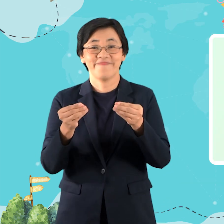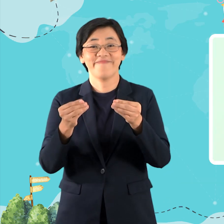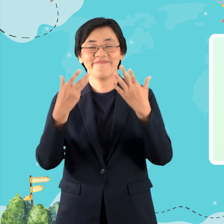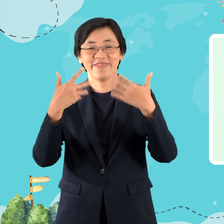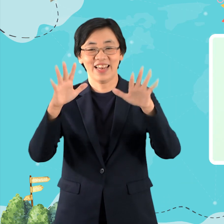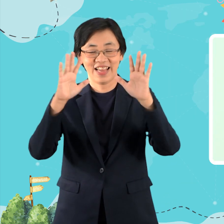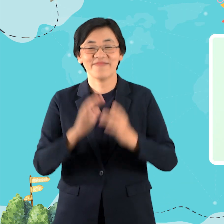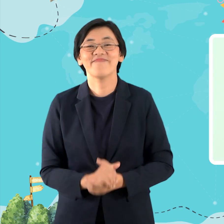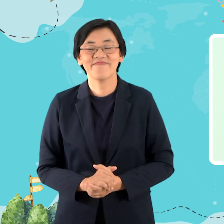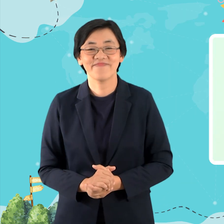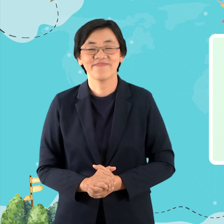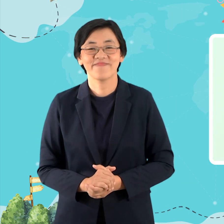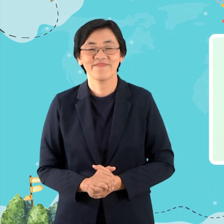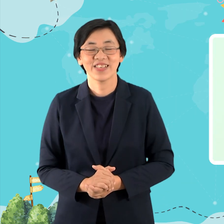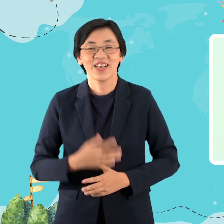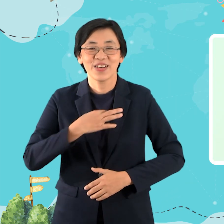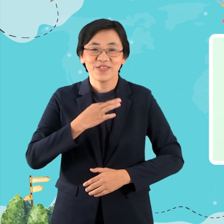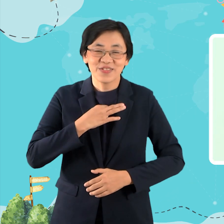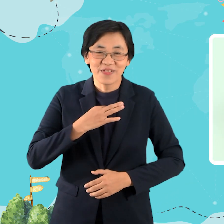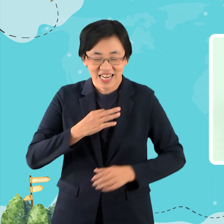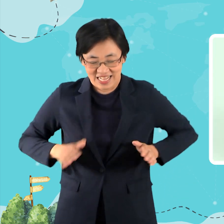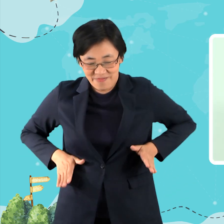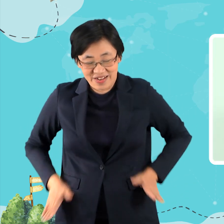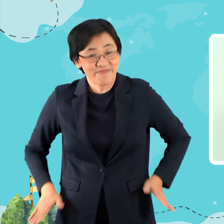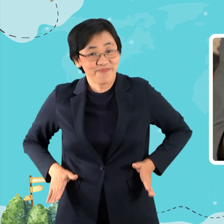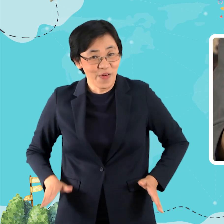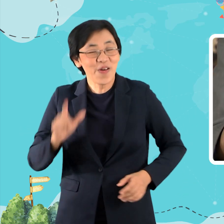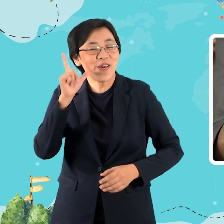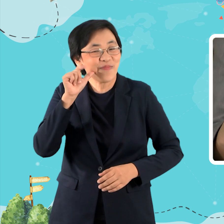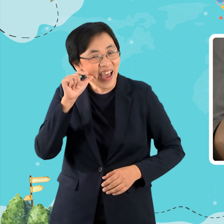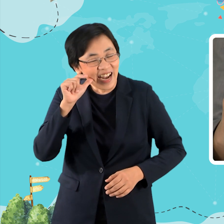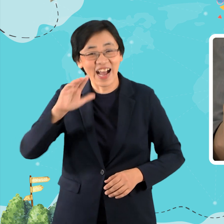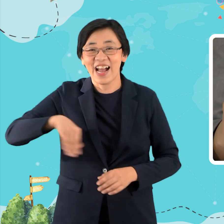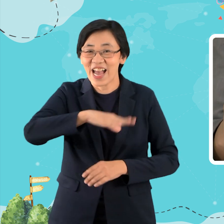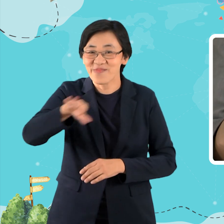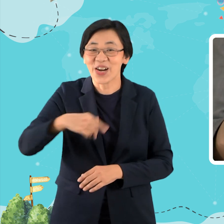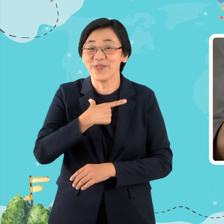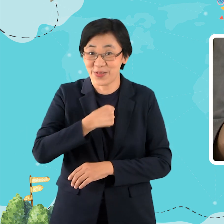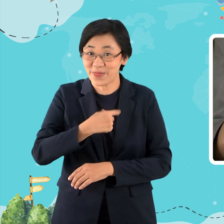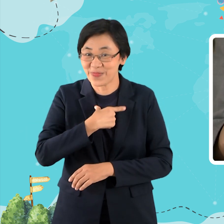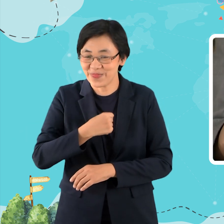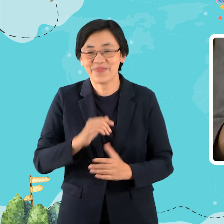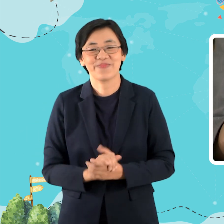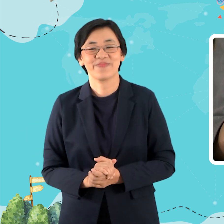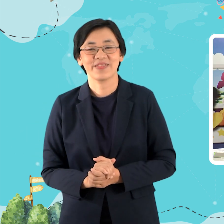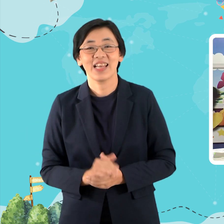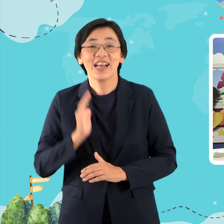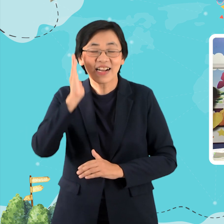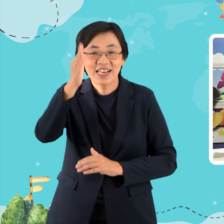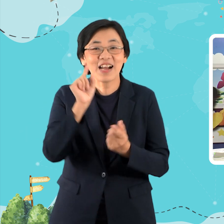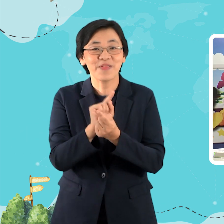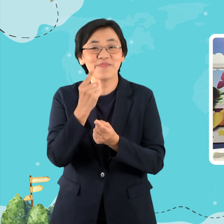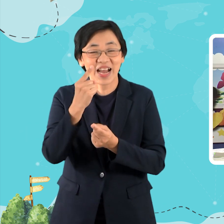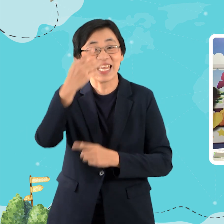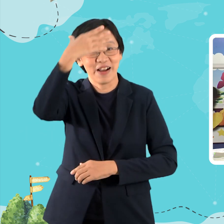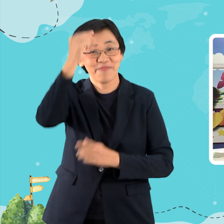เรียบร้อยแล้วชุดกระโปรงแสนสวยของคุณแม่นะครับหวังว่าน้องๆจะชอบกันนะครับแล้วมาพบกันใ